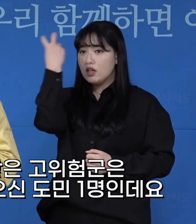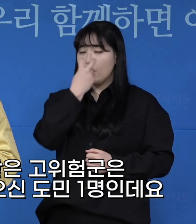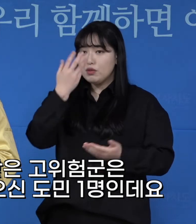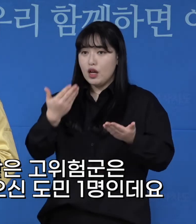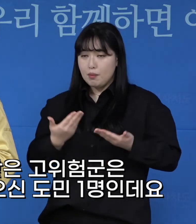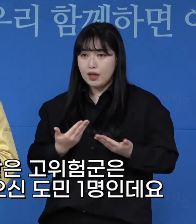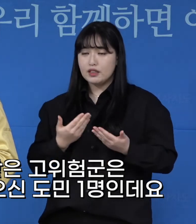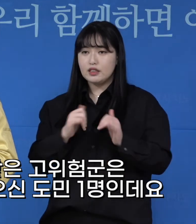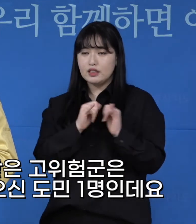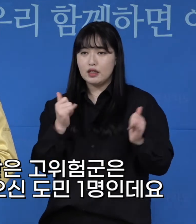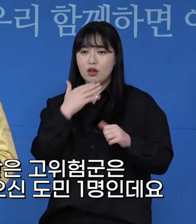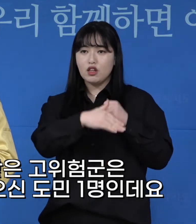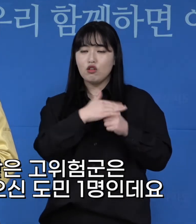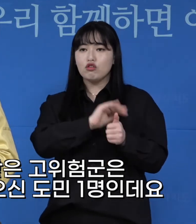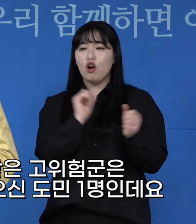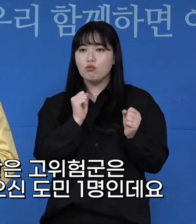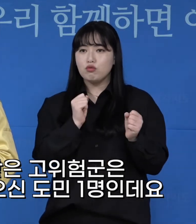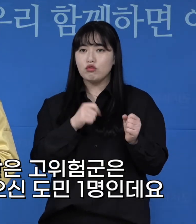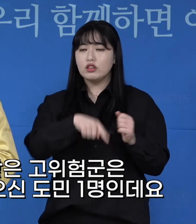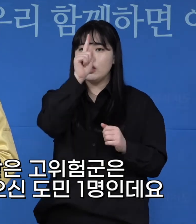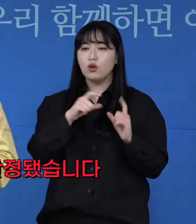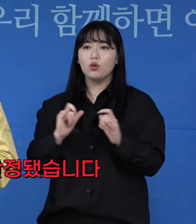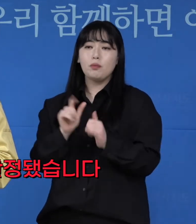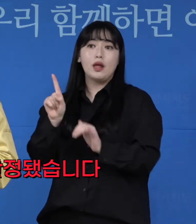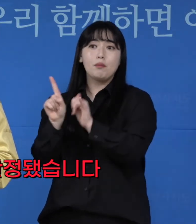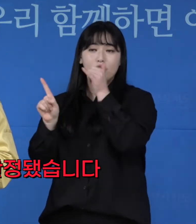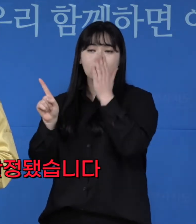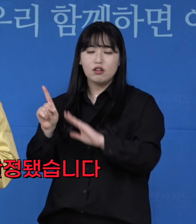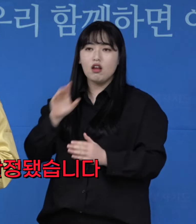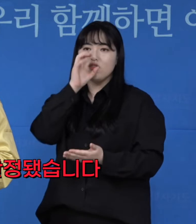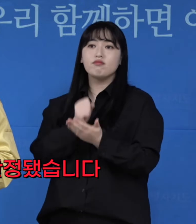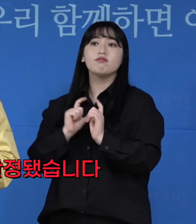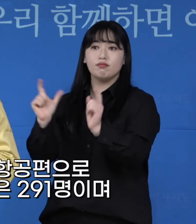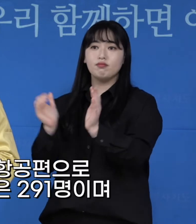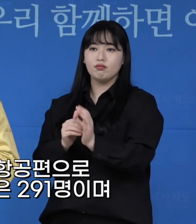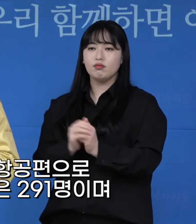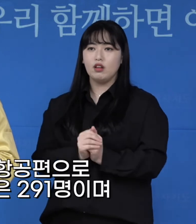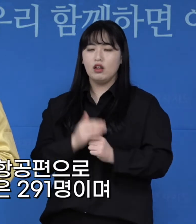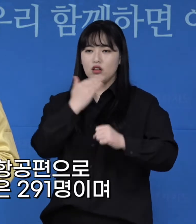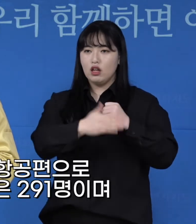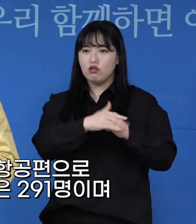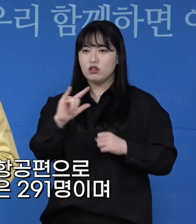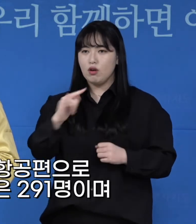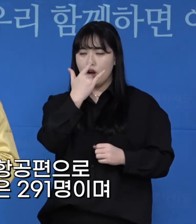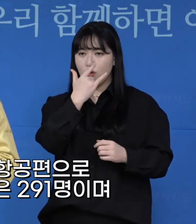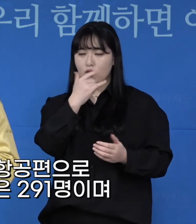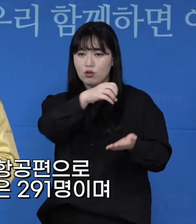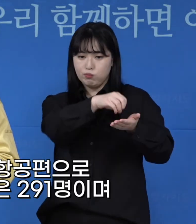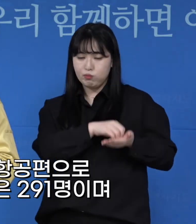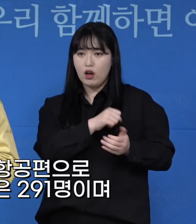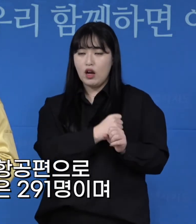고 유영군은 대구 경북을 다녀오신 도민 1명인데요. 음성으로 판정되었습니다. 대구에서 항공편으로 입도한